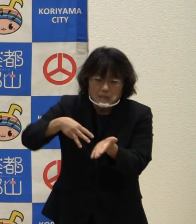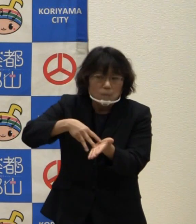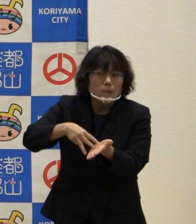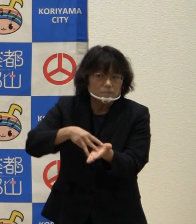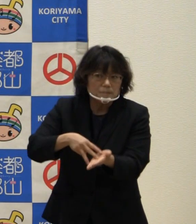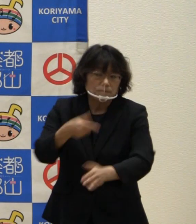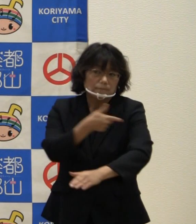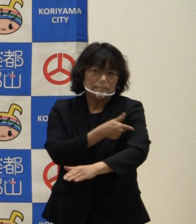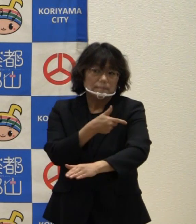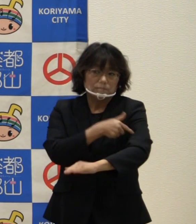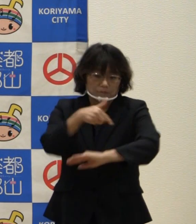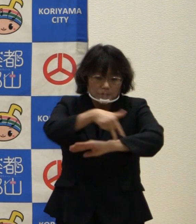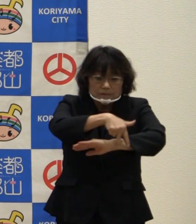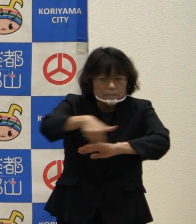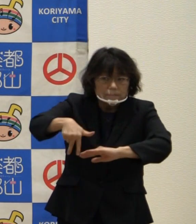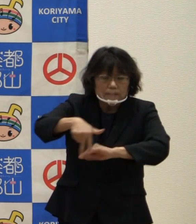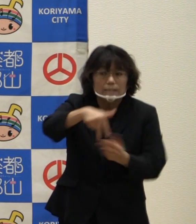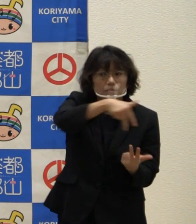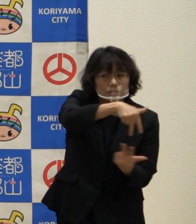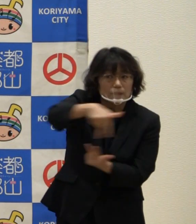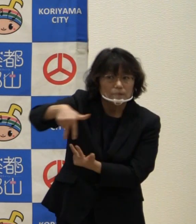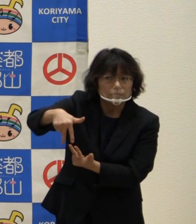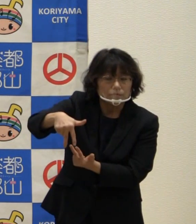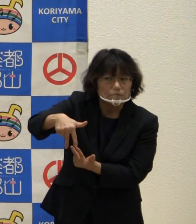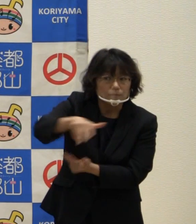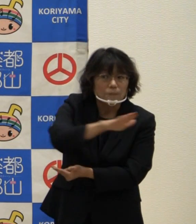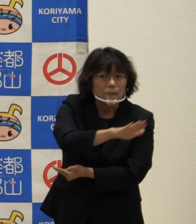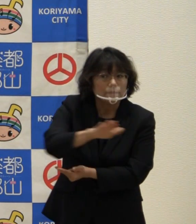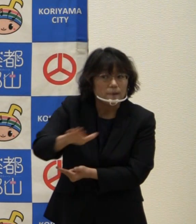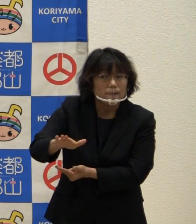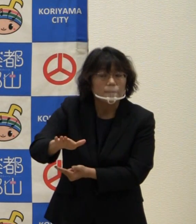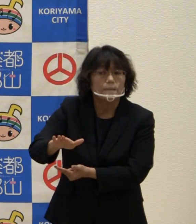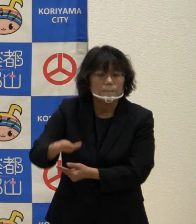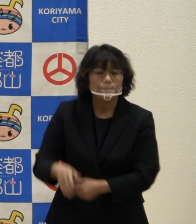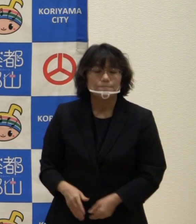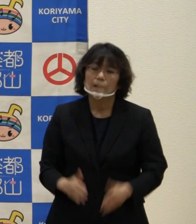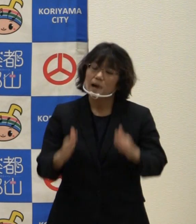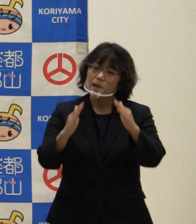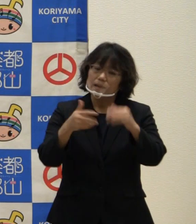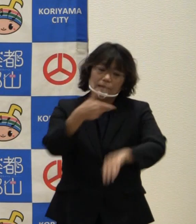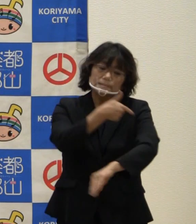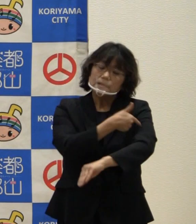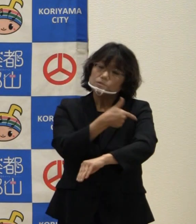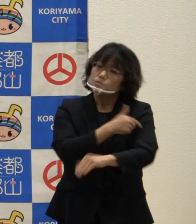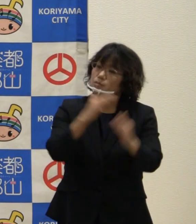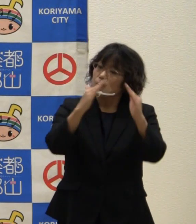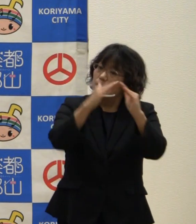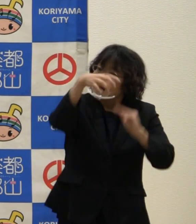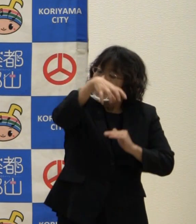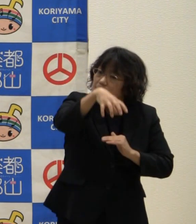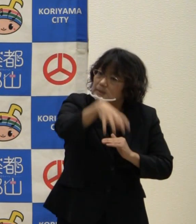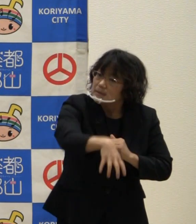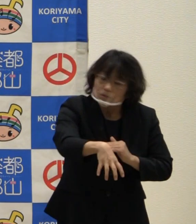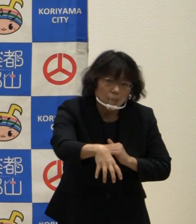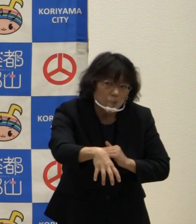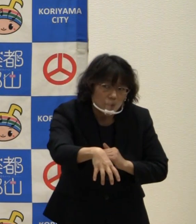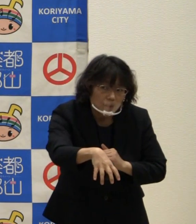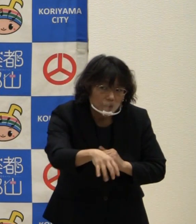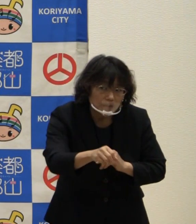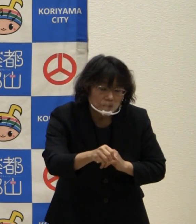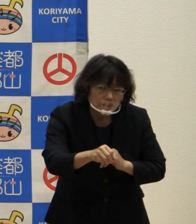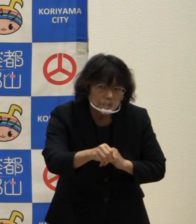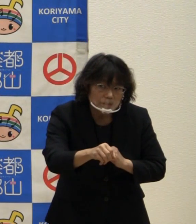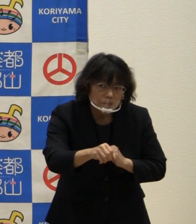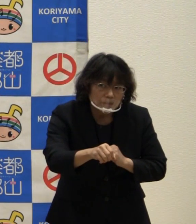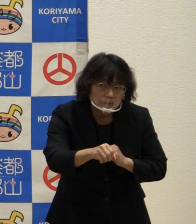ジュールなども出ておりまして、こちらの中で接種会場が、南東京院さん、総合病院さん、休日夜